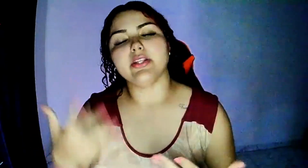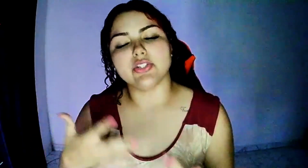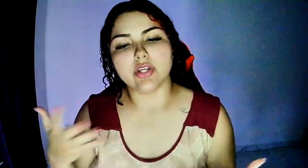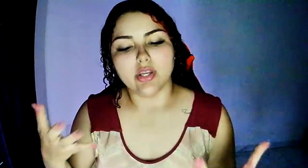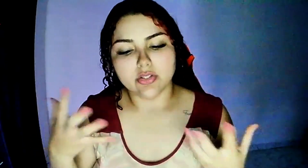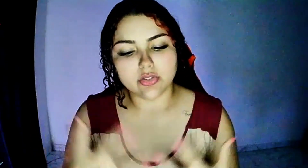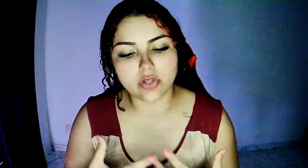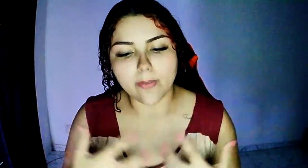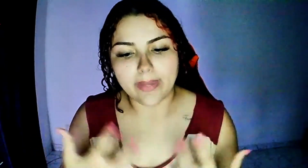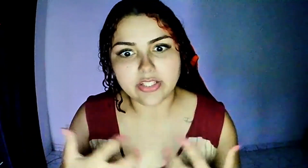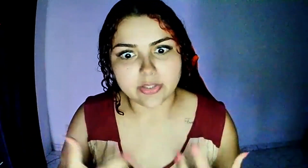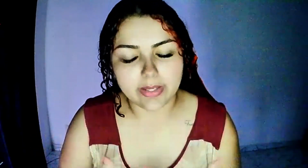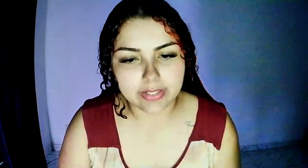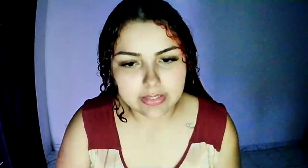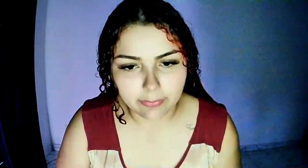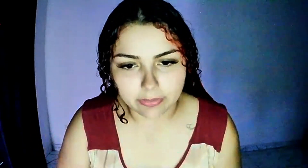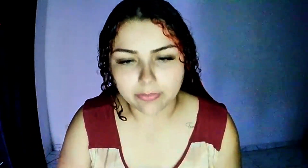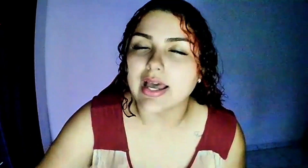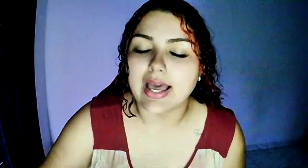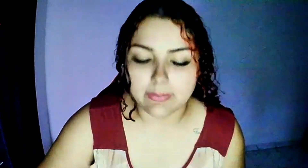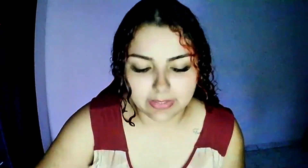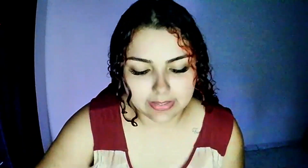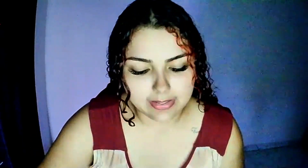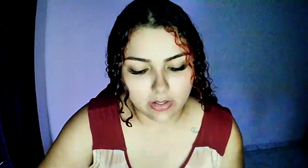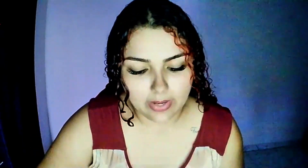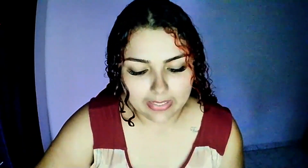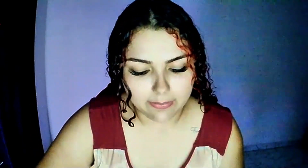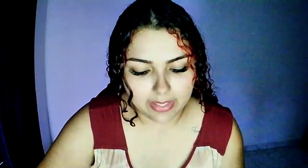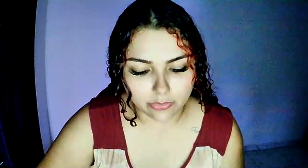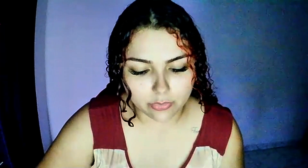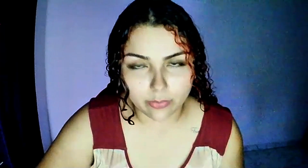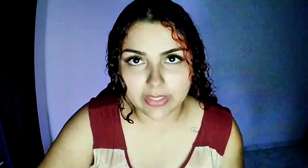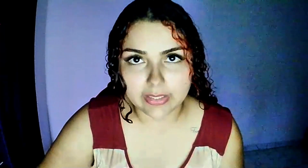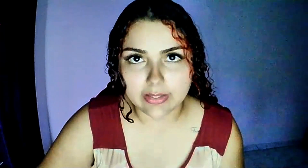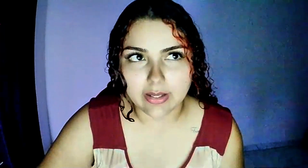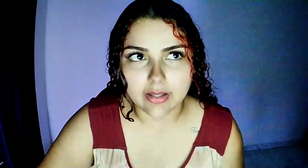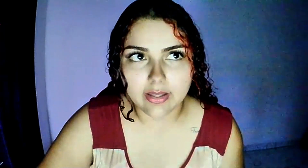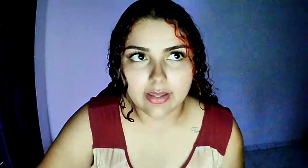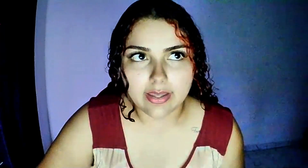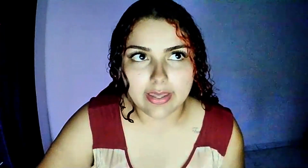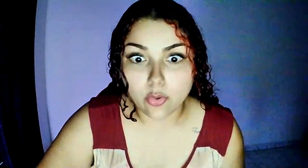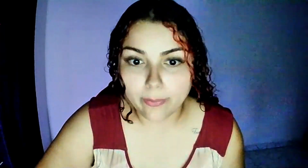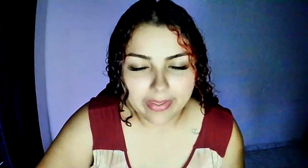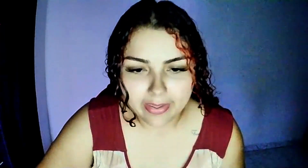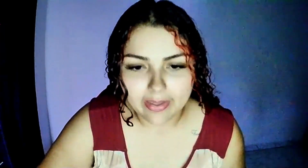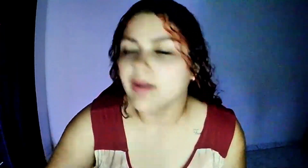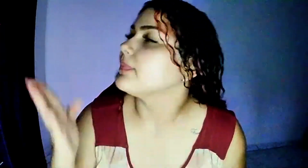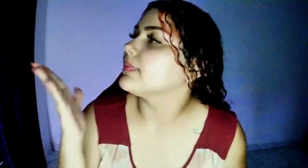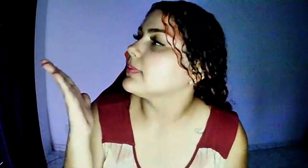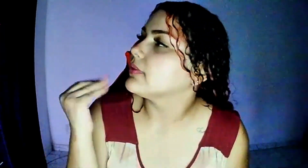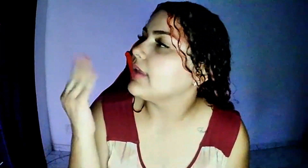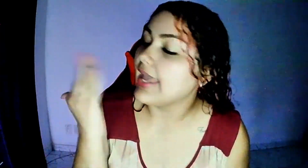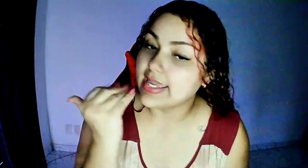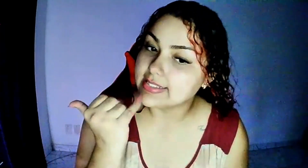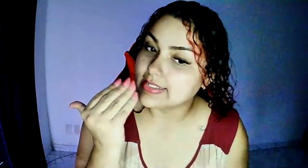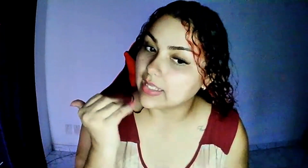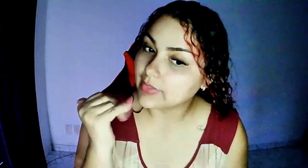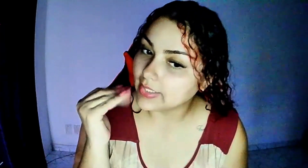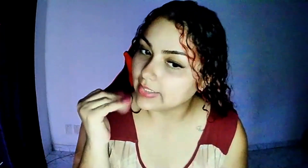necessariamente somente emagrecimento. Alimentação, alimento, comida, comer, é esse sinal aqui,